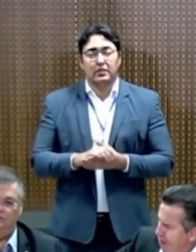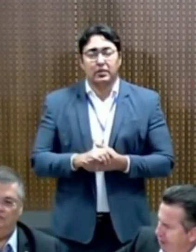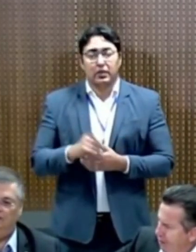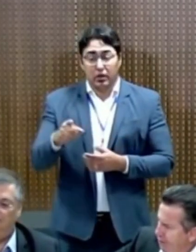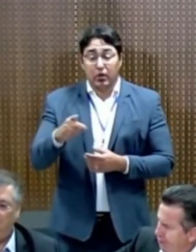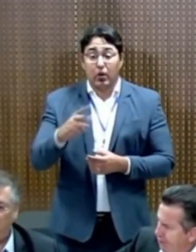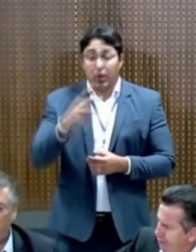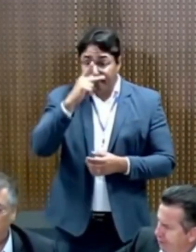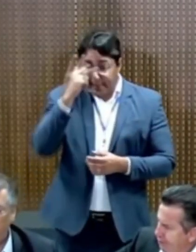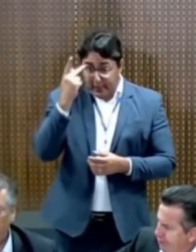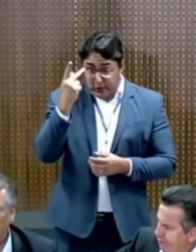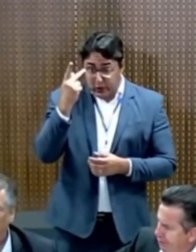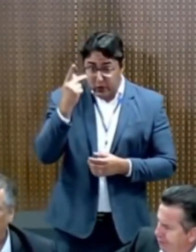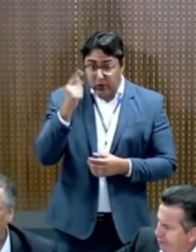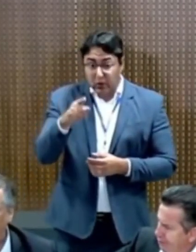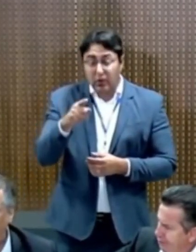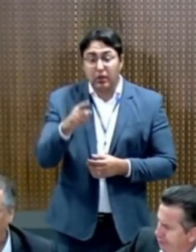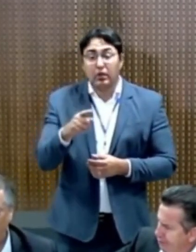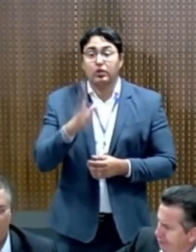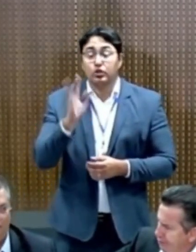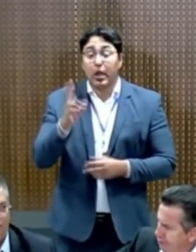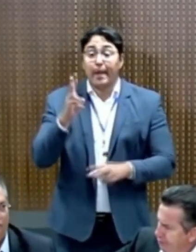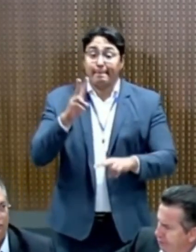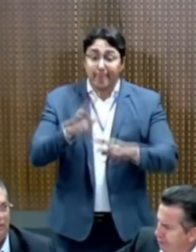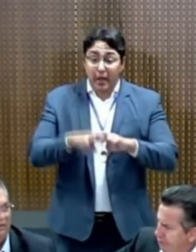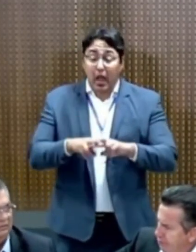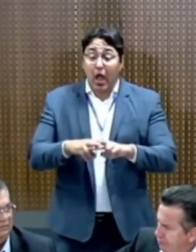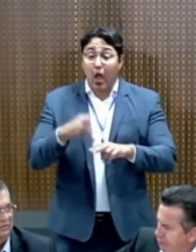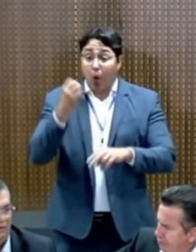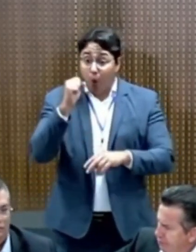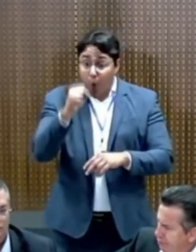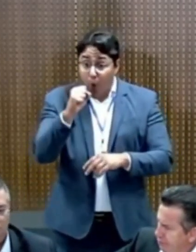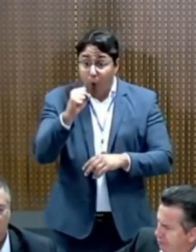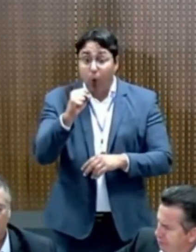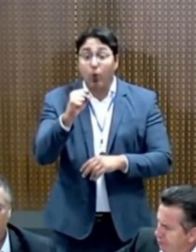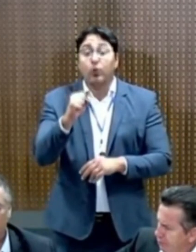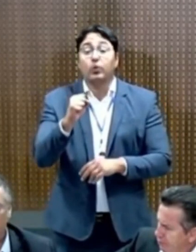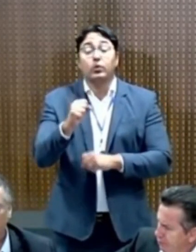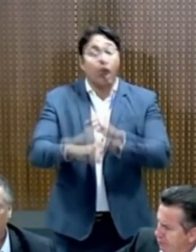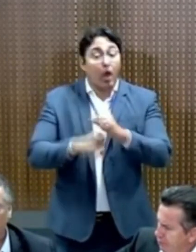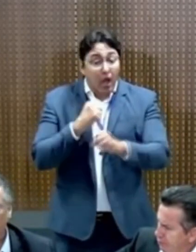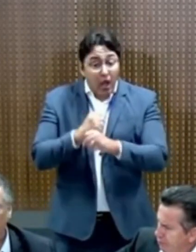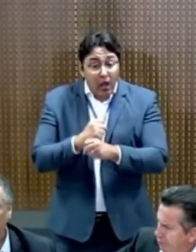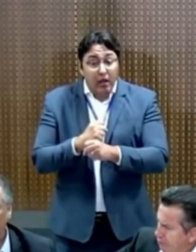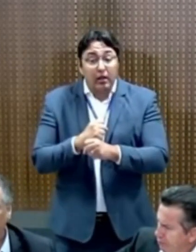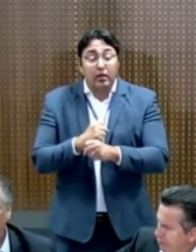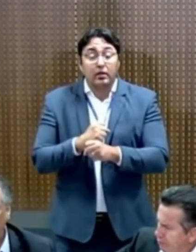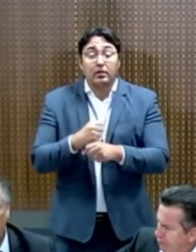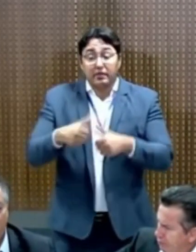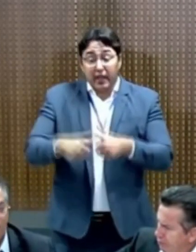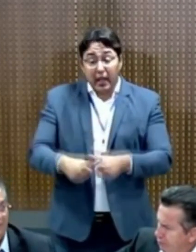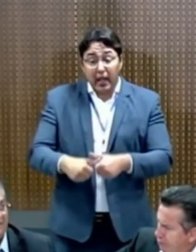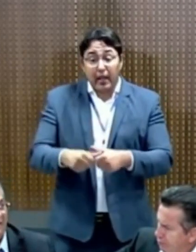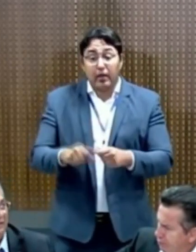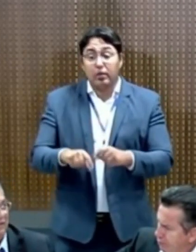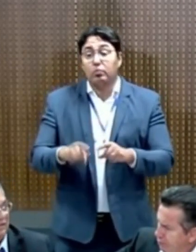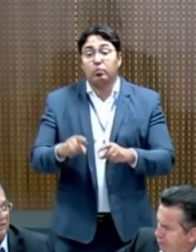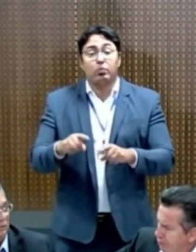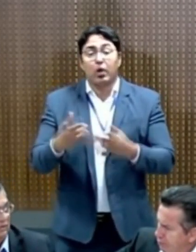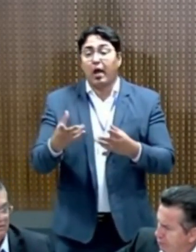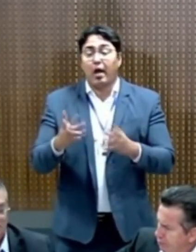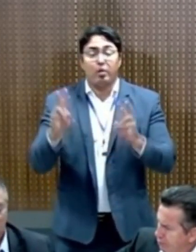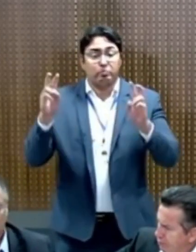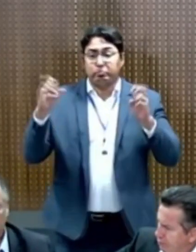um cidadão que foi condenado a 8 anos e a alguns meses de reclusão e por uma série de